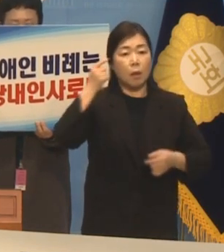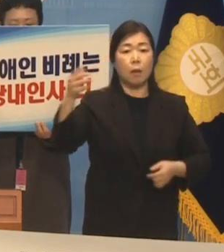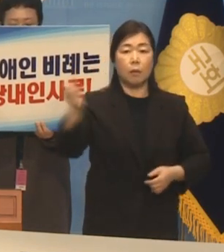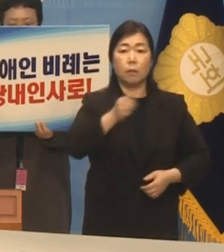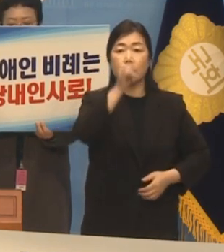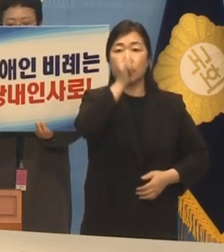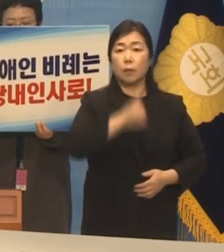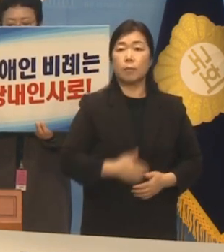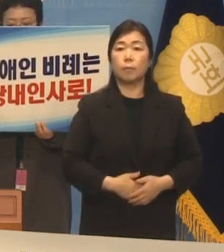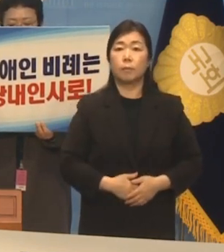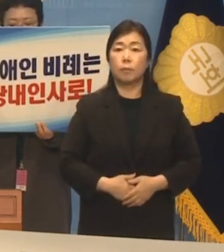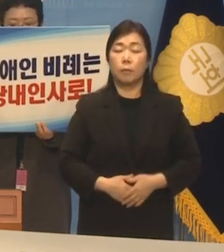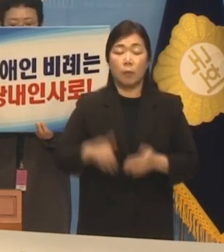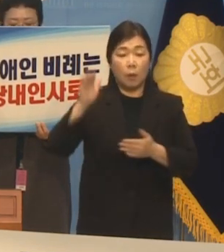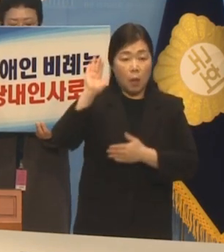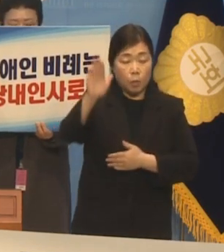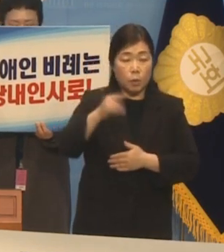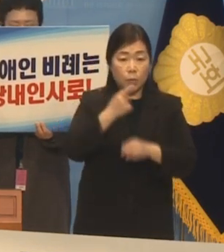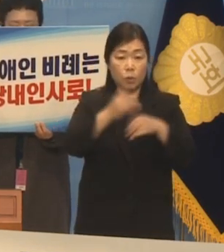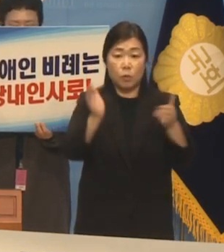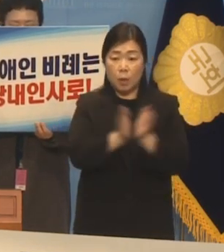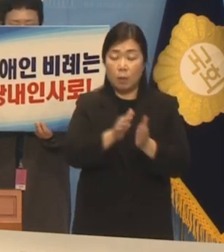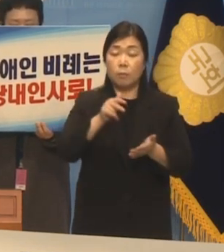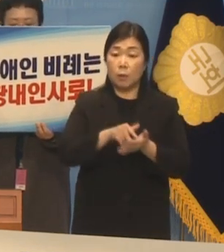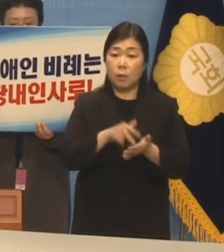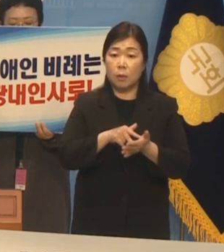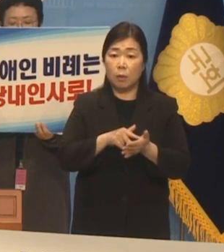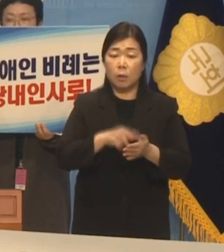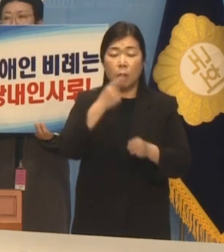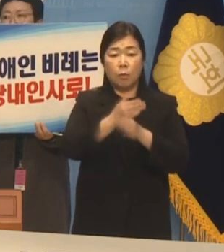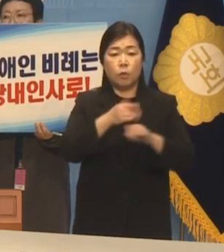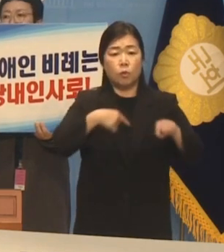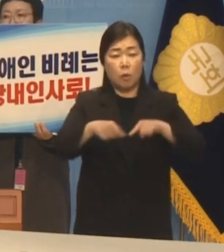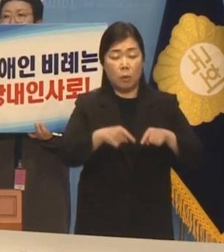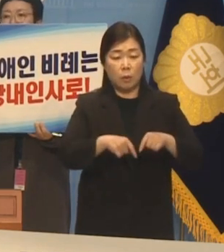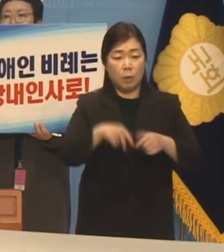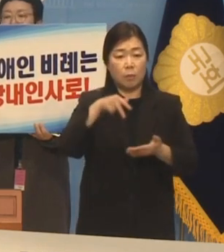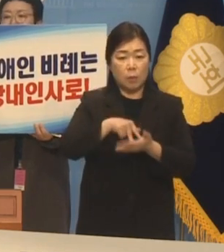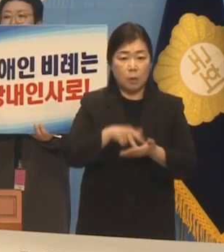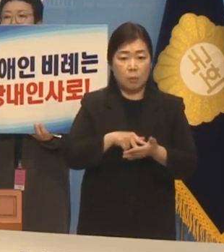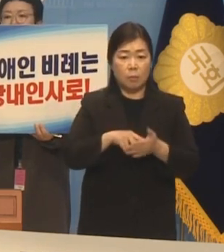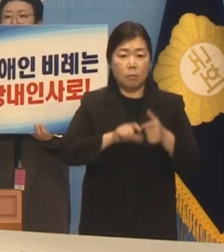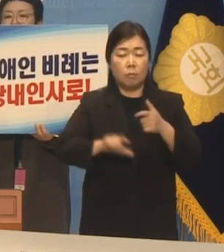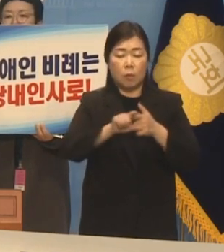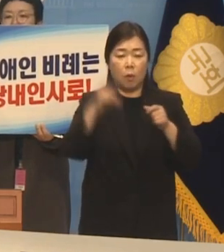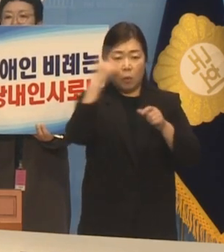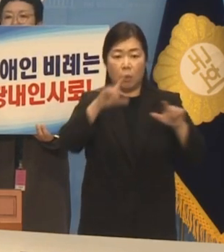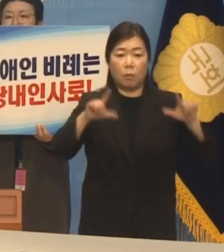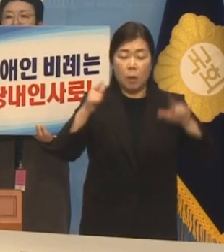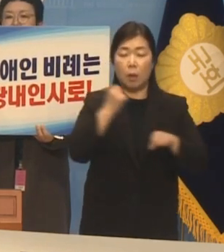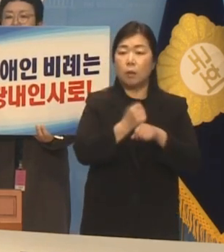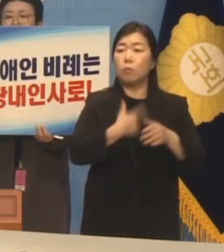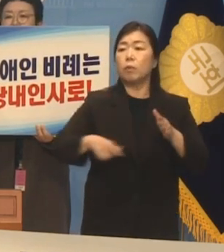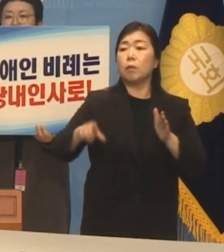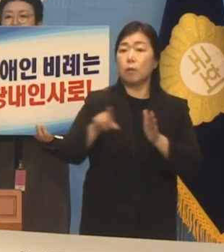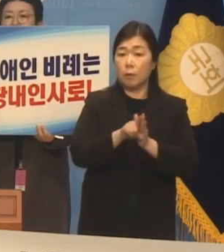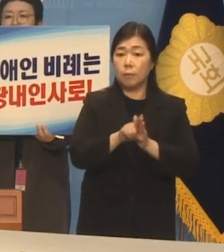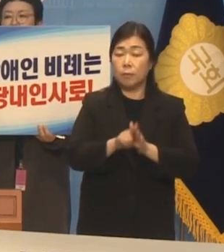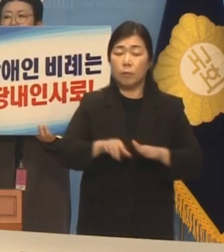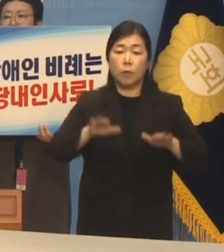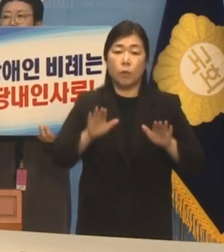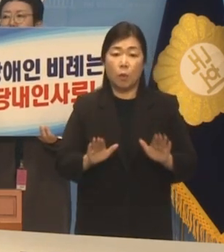생각됩니다 향후 더불어민주당이 민주 정당으로서 원모를 제대로 갖추기 위해서